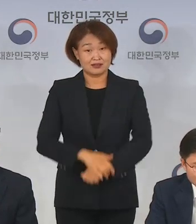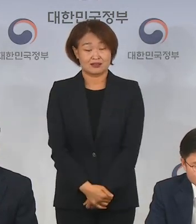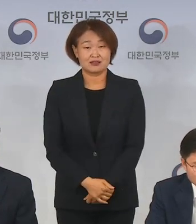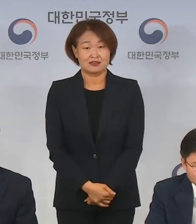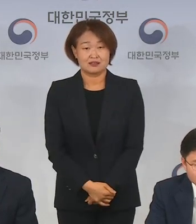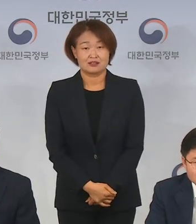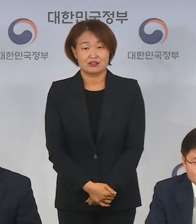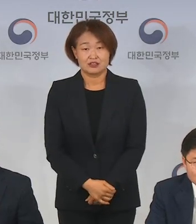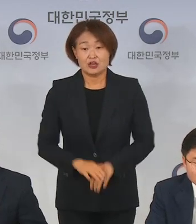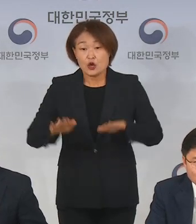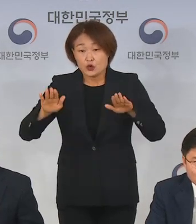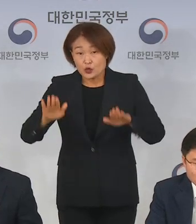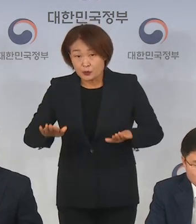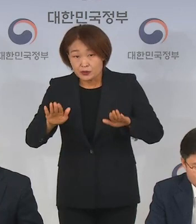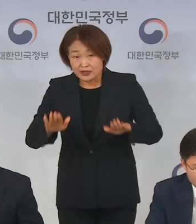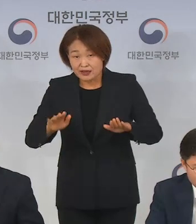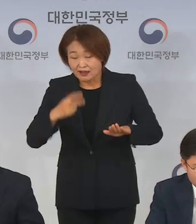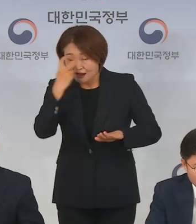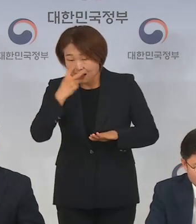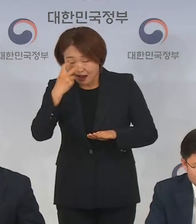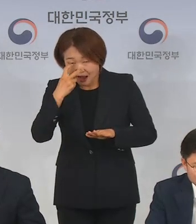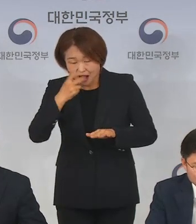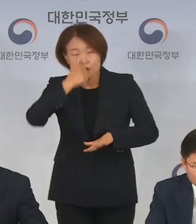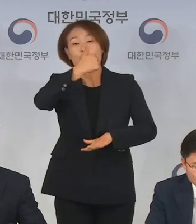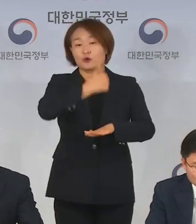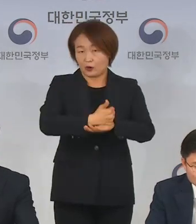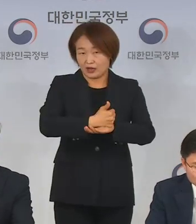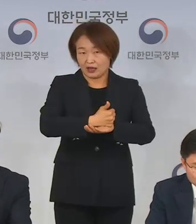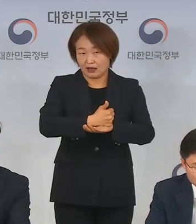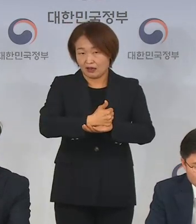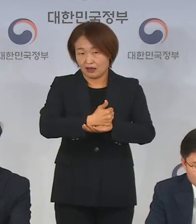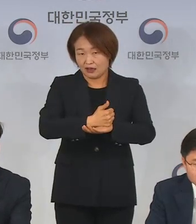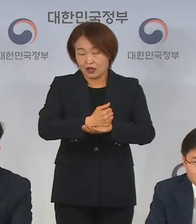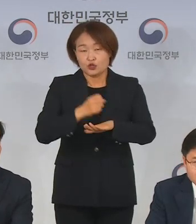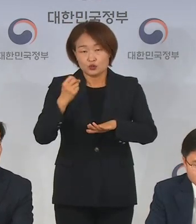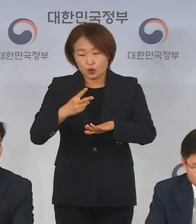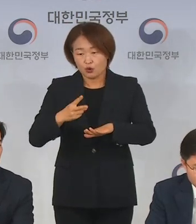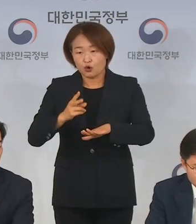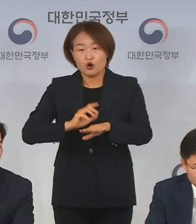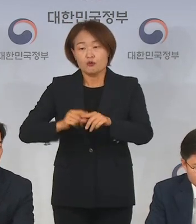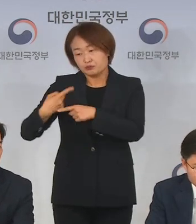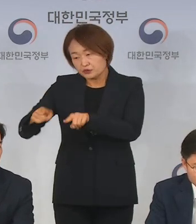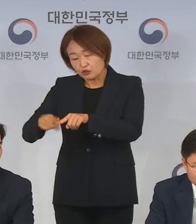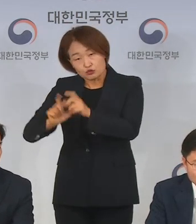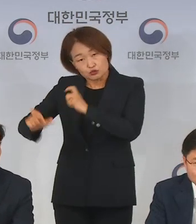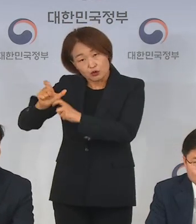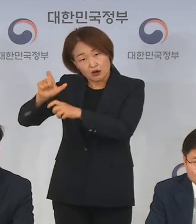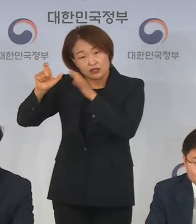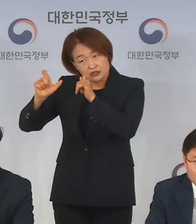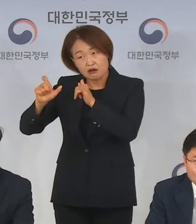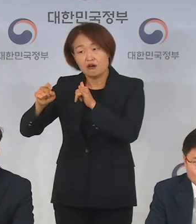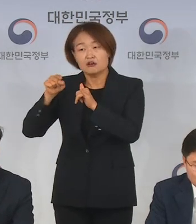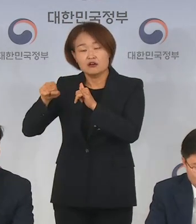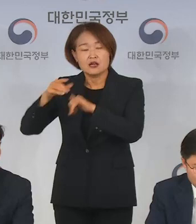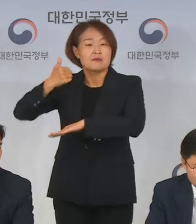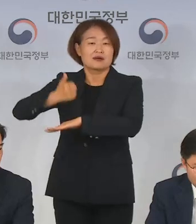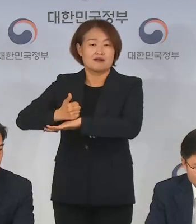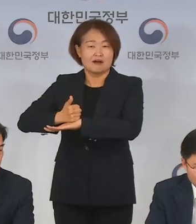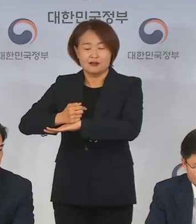원안위는 향후 이번 시찰 결과를 포함하여 추가적으로 분석해야 할 사항들을 최종적으로